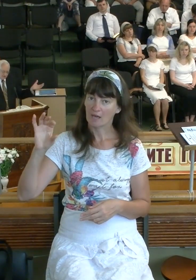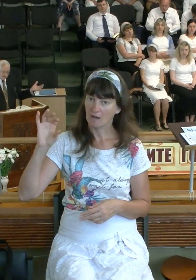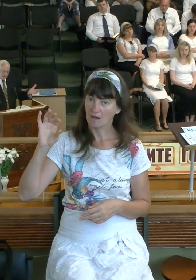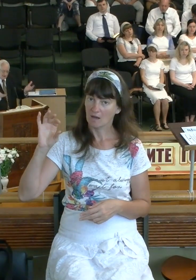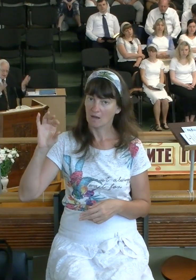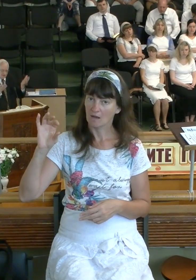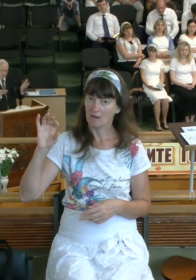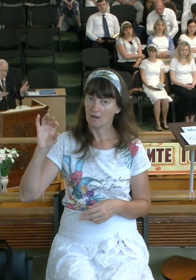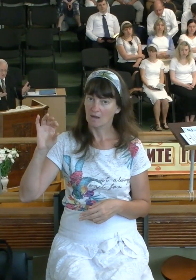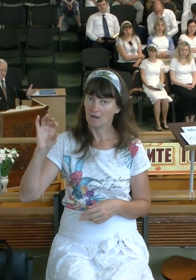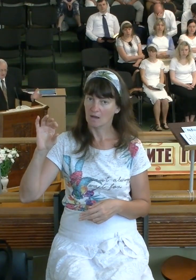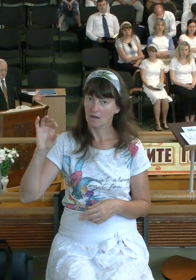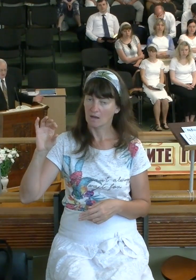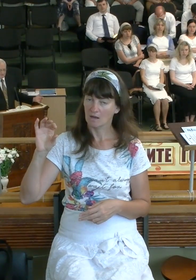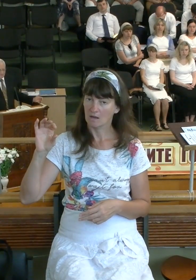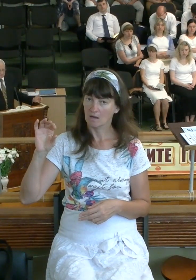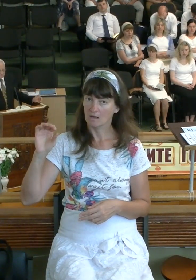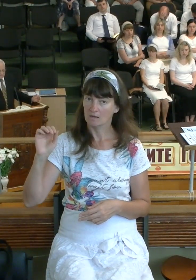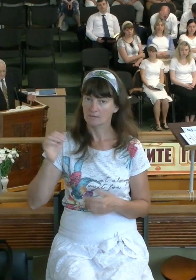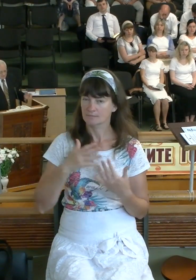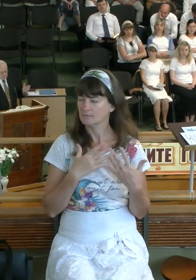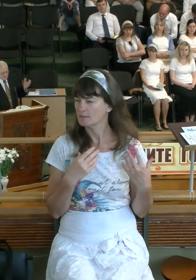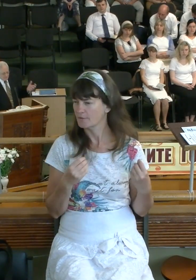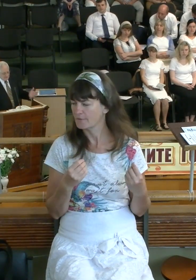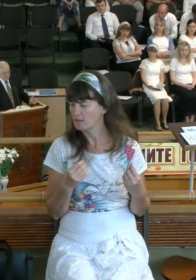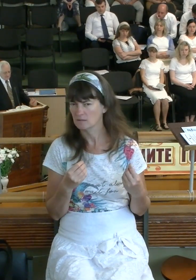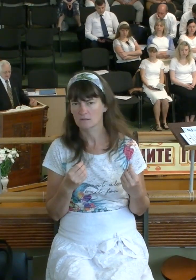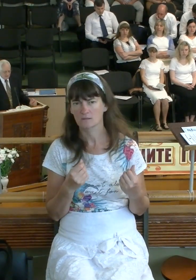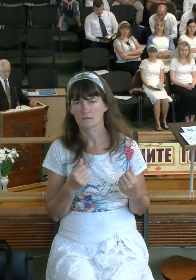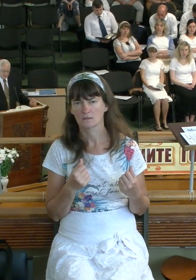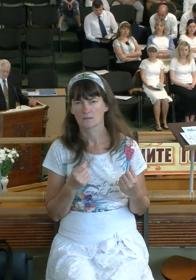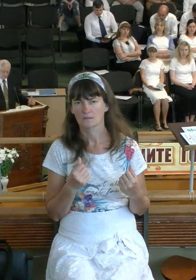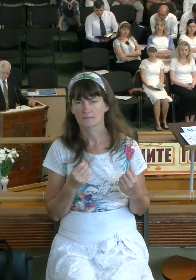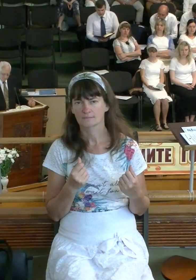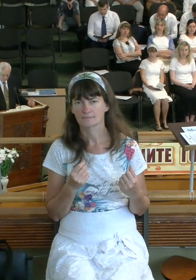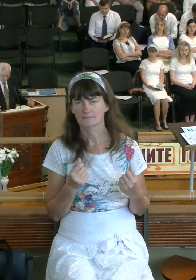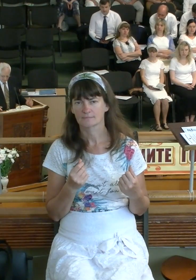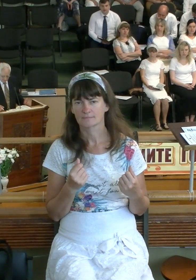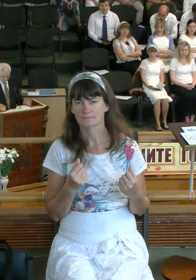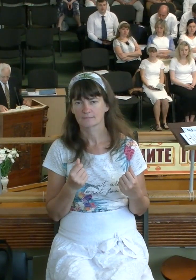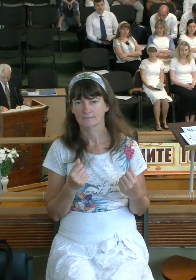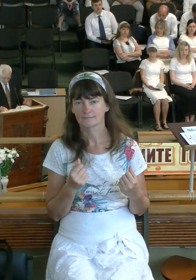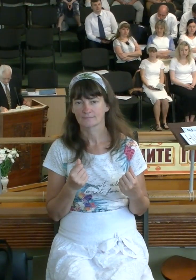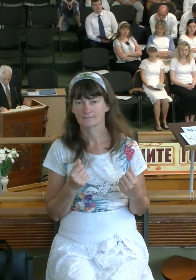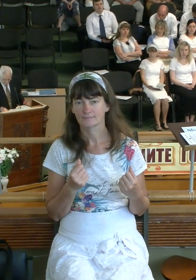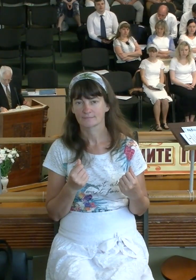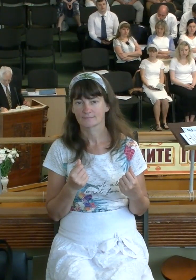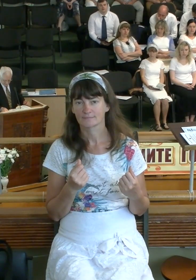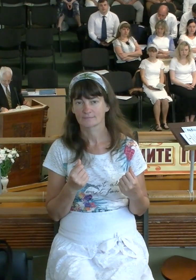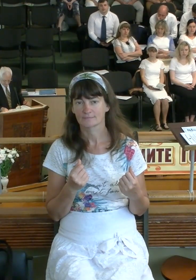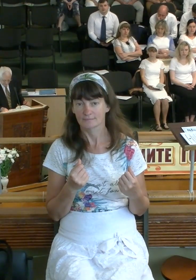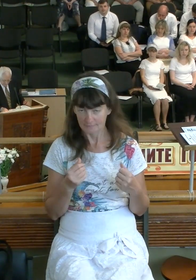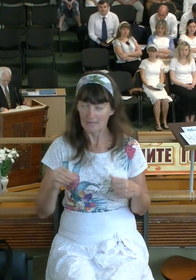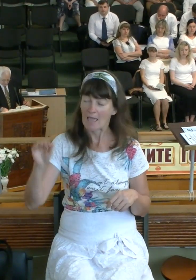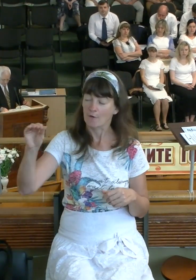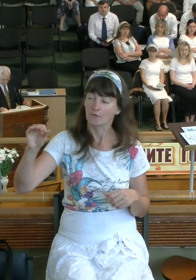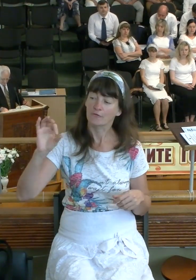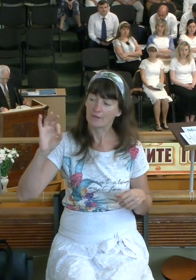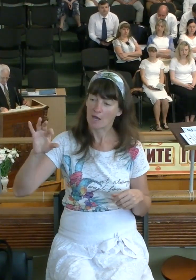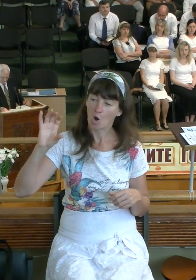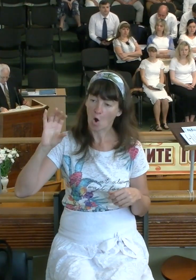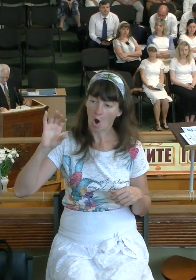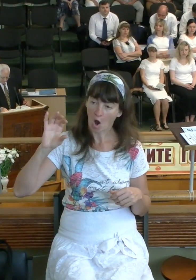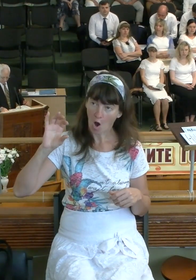церкви, два состояния придут к моменту взятия церкви Христом. И вот сказано в Филадельфии,